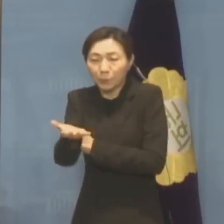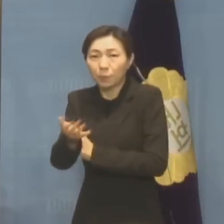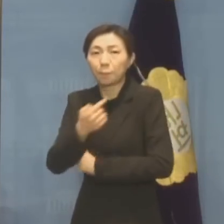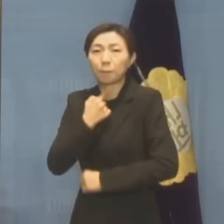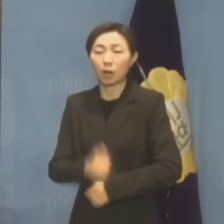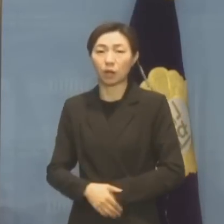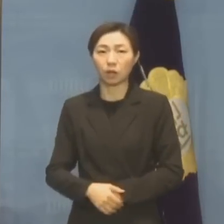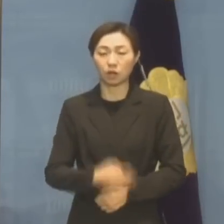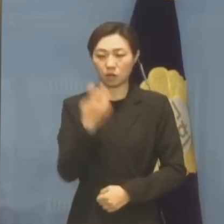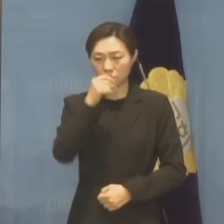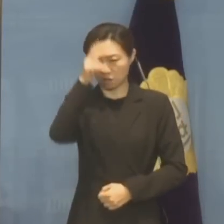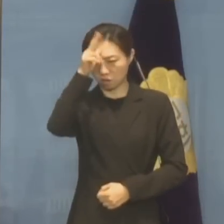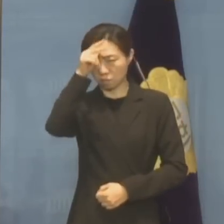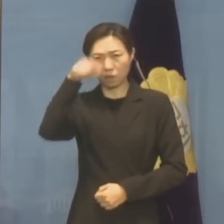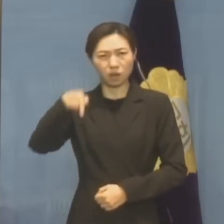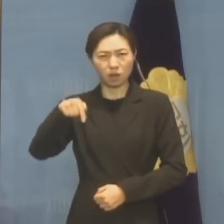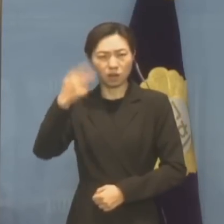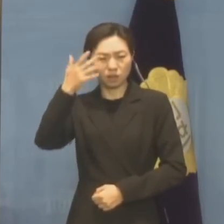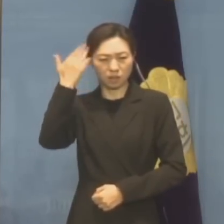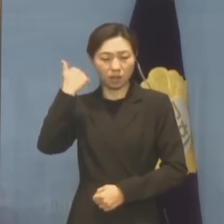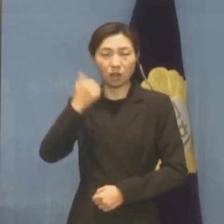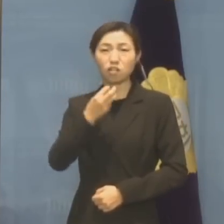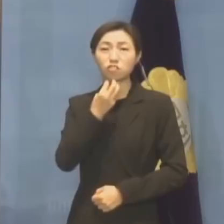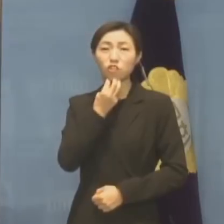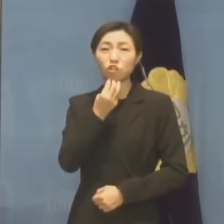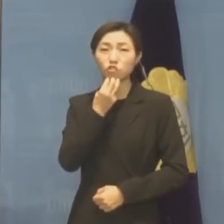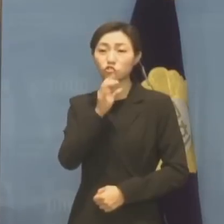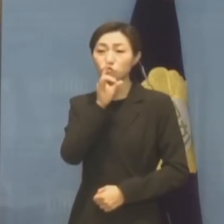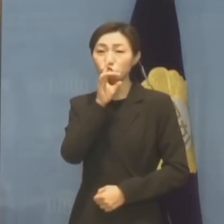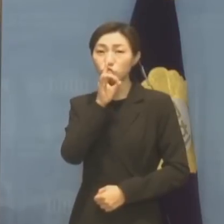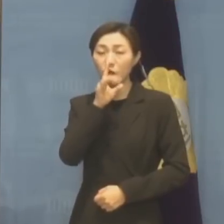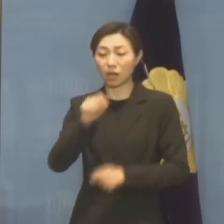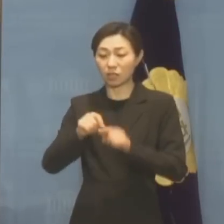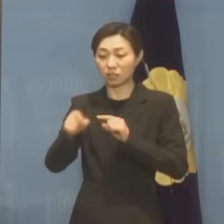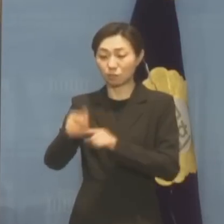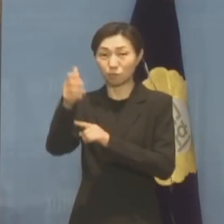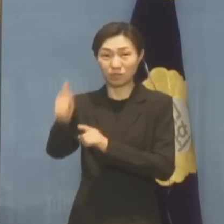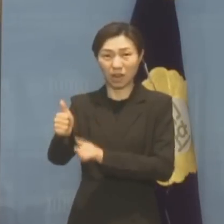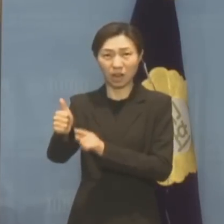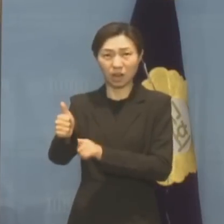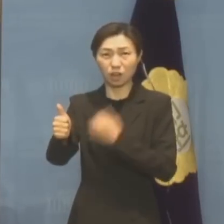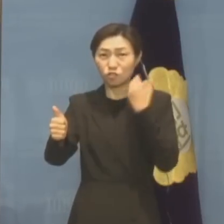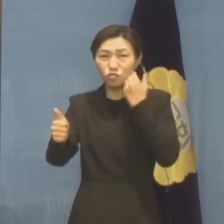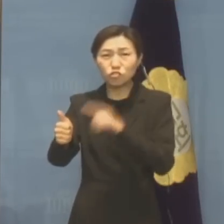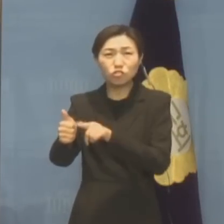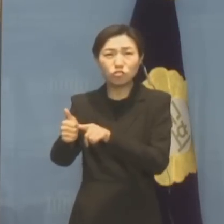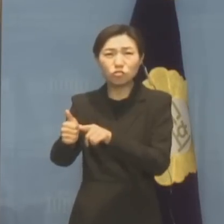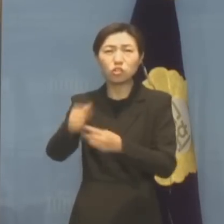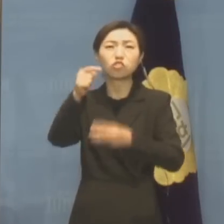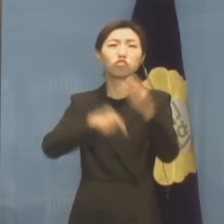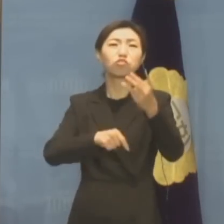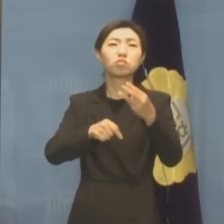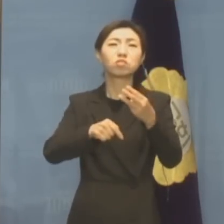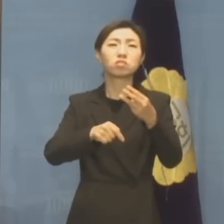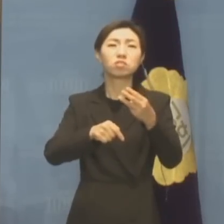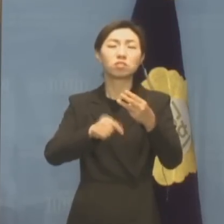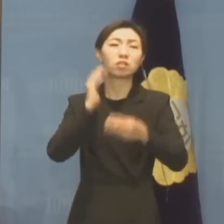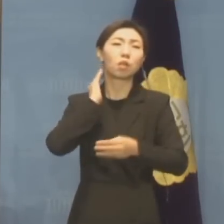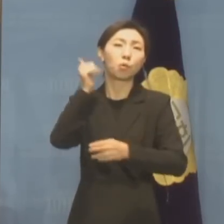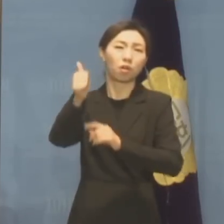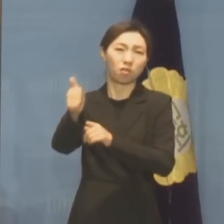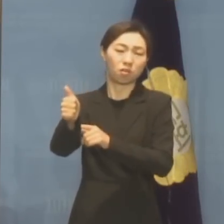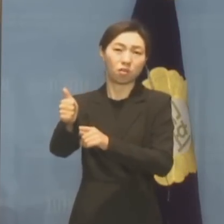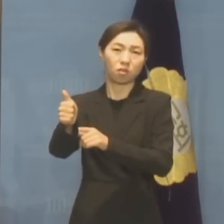검찰, 이 당시는 서울중앙지검장이 윤석열 대통령이었습니다. 검찰이